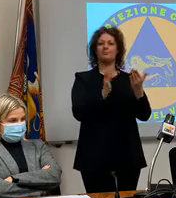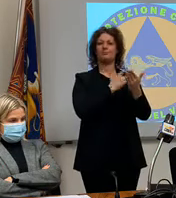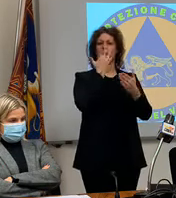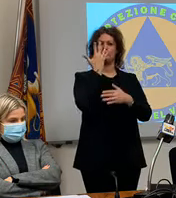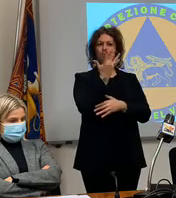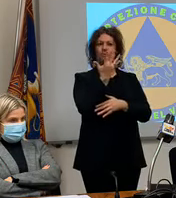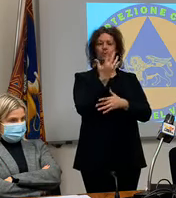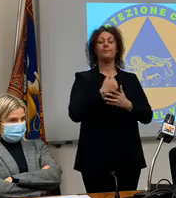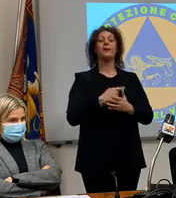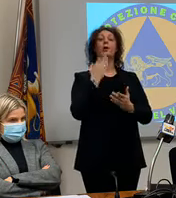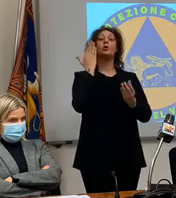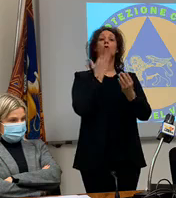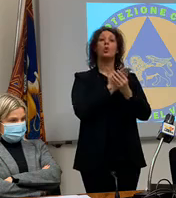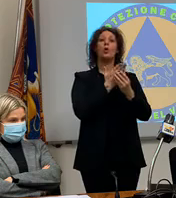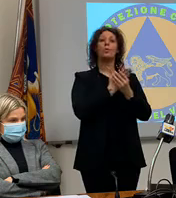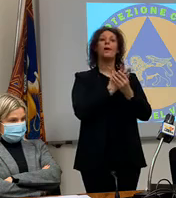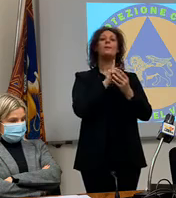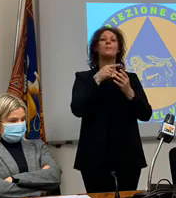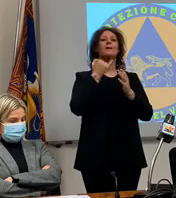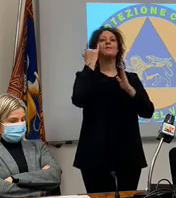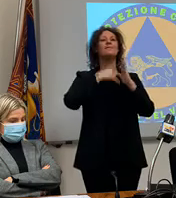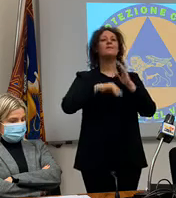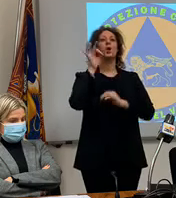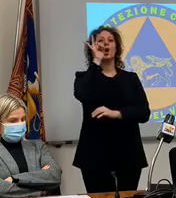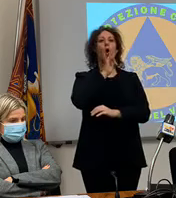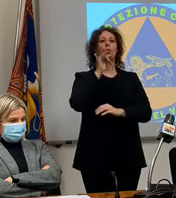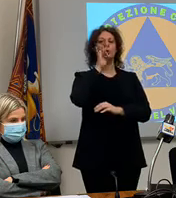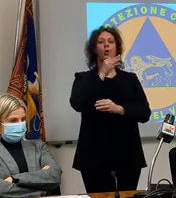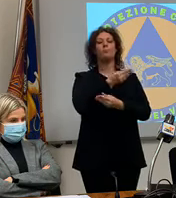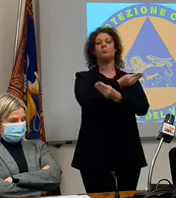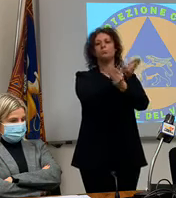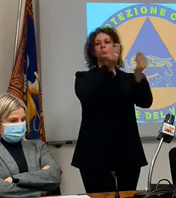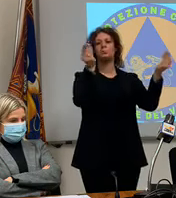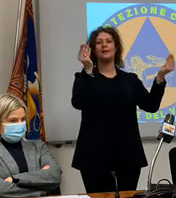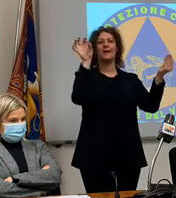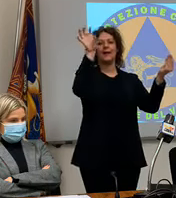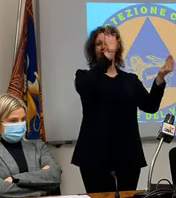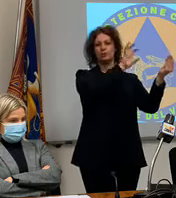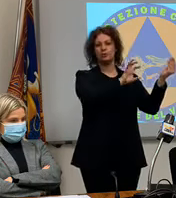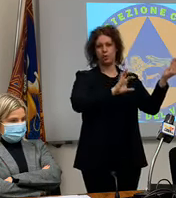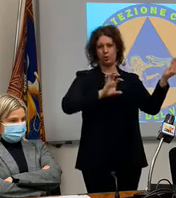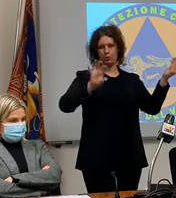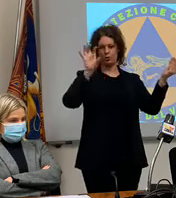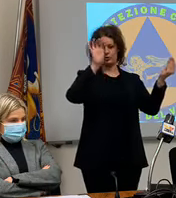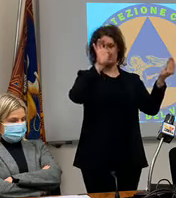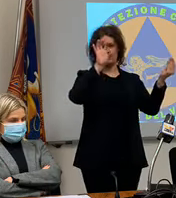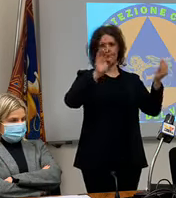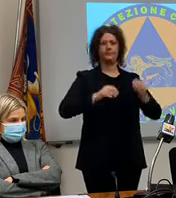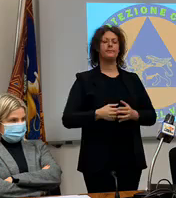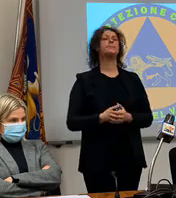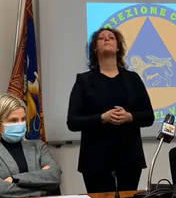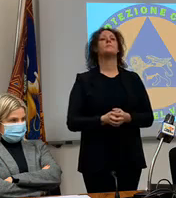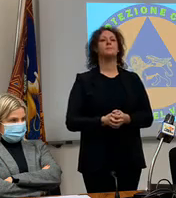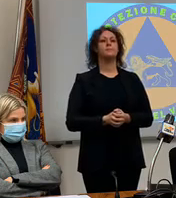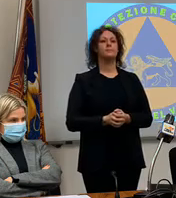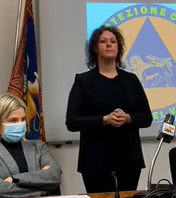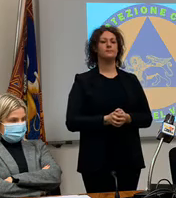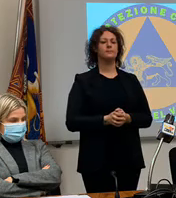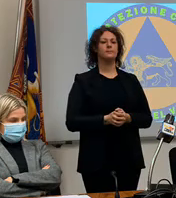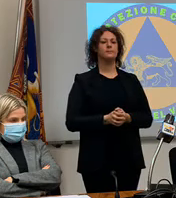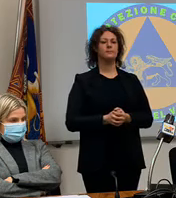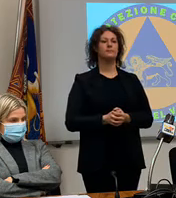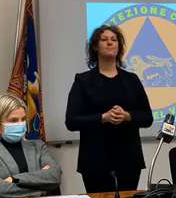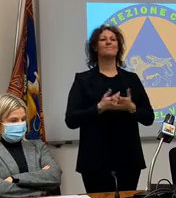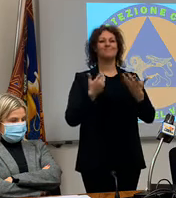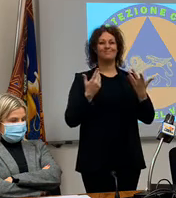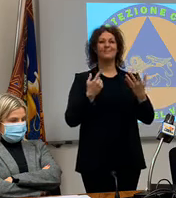a fine ottobre alle regioni come circolare del ministero e che è passato anche in conferenza stato-regioni quindi